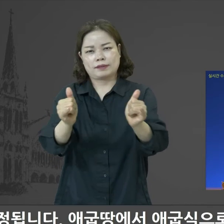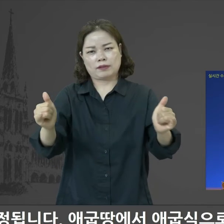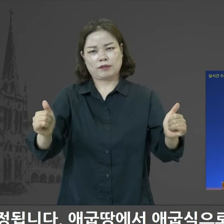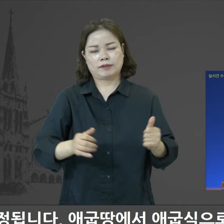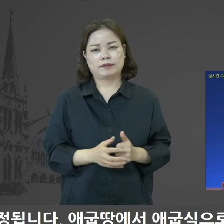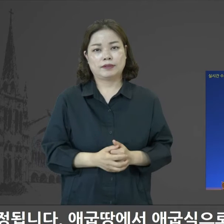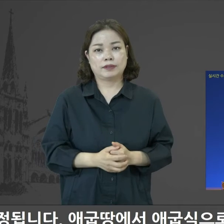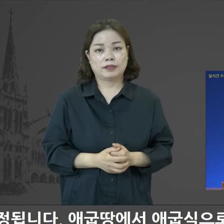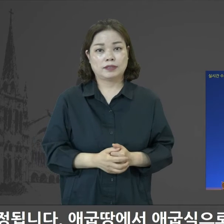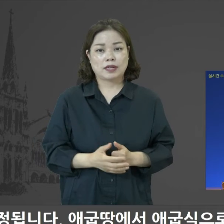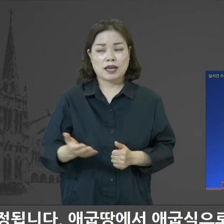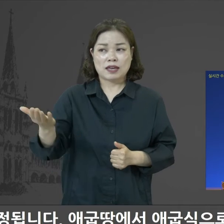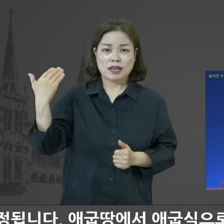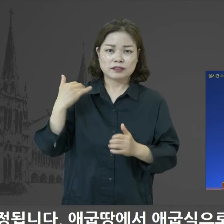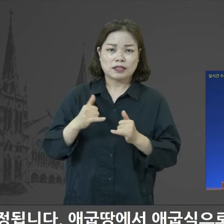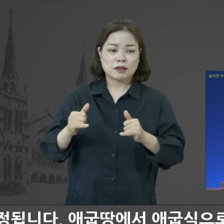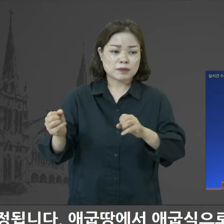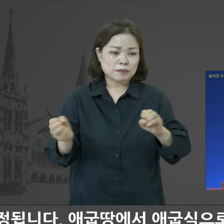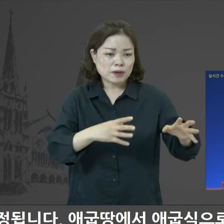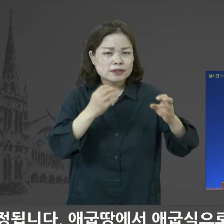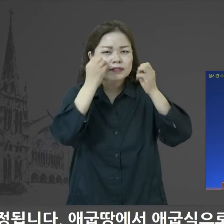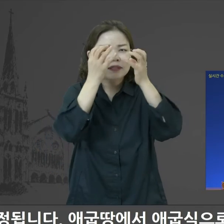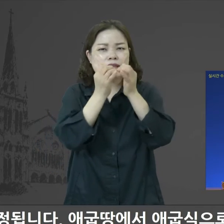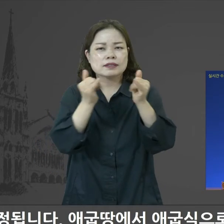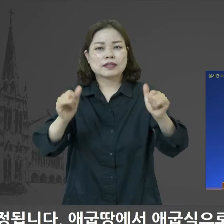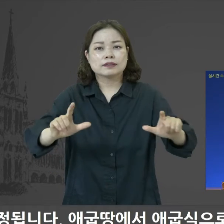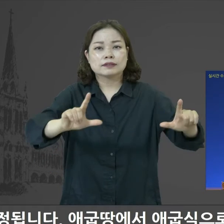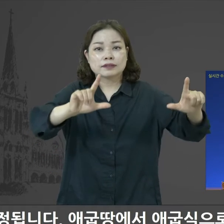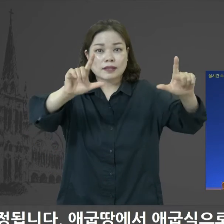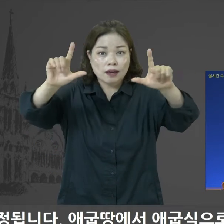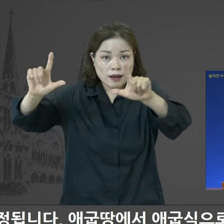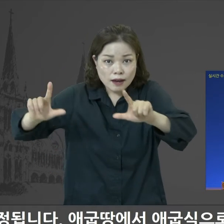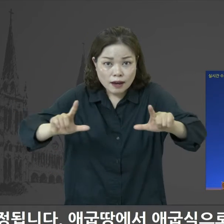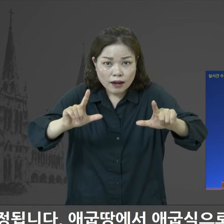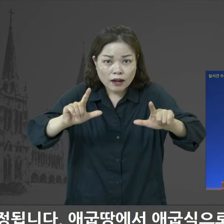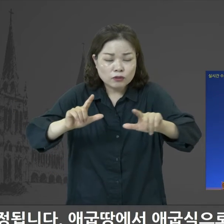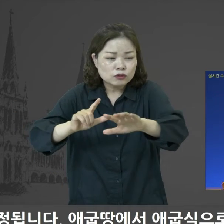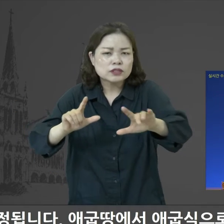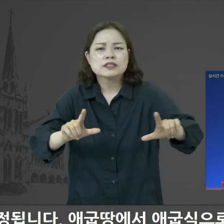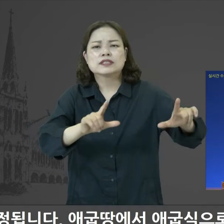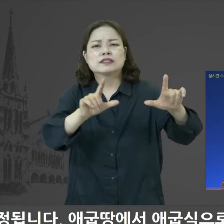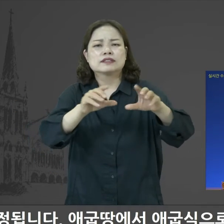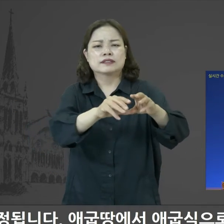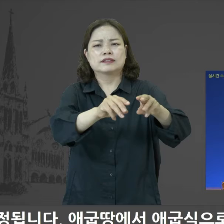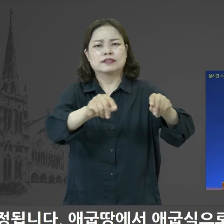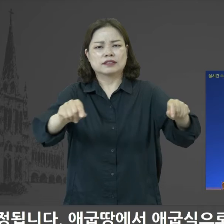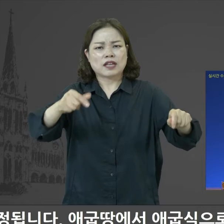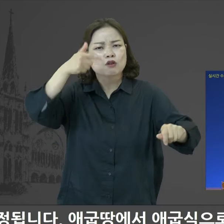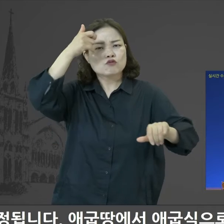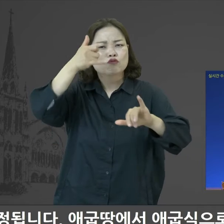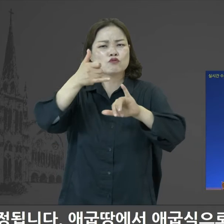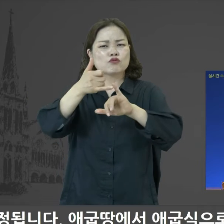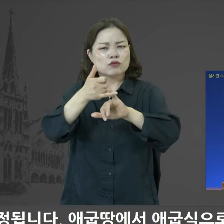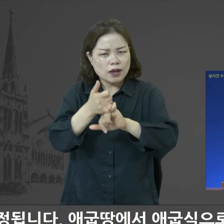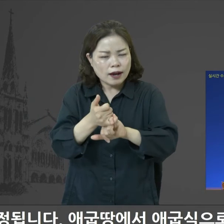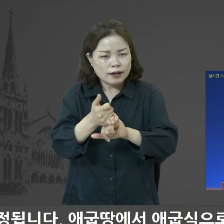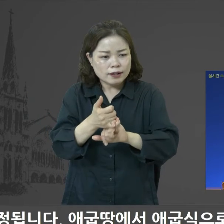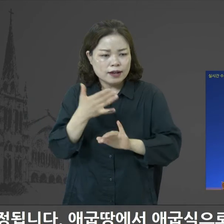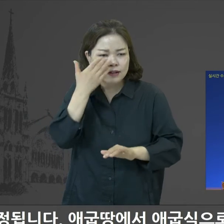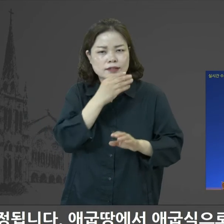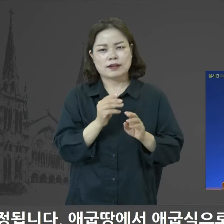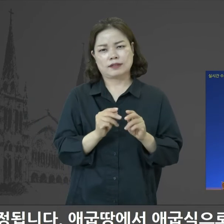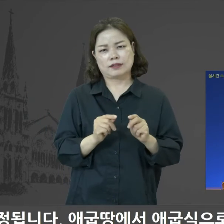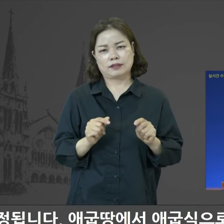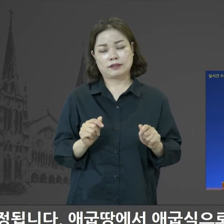백성입니다. 옛사람을 벗어버리고 새 사람으로 살아가야 합니다. 그럼 우리가 살아가야 할 땅, 구약 버전으로 가나안